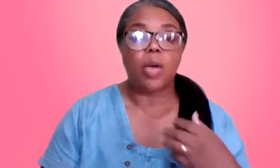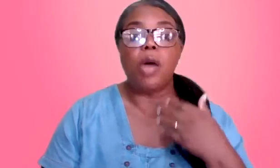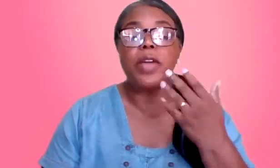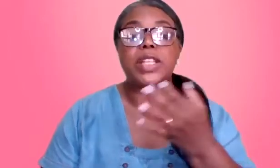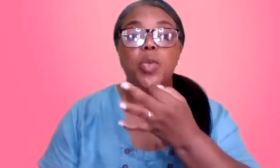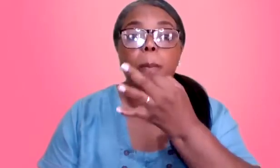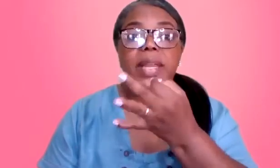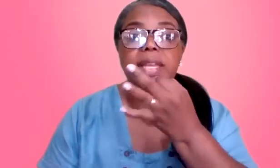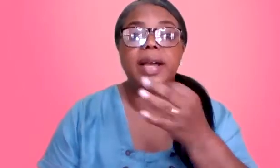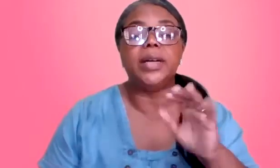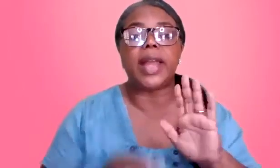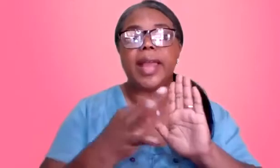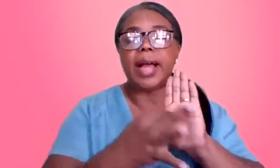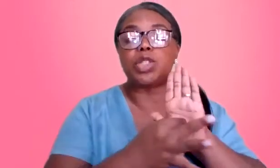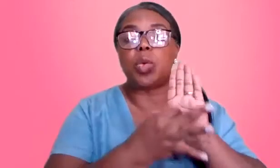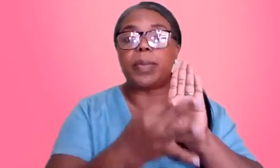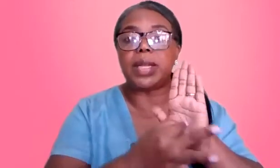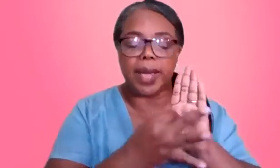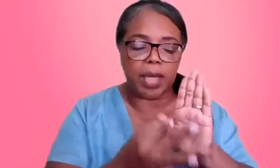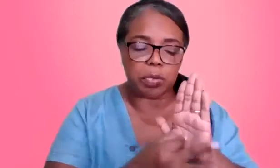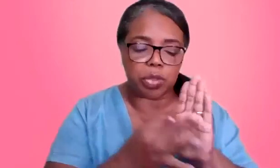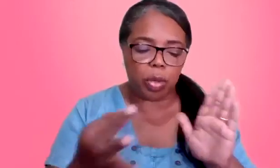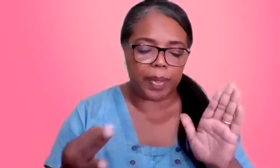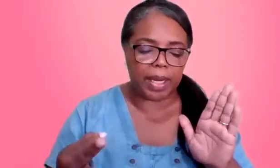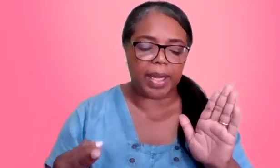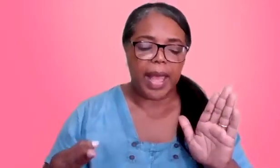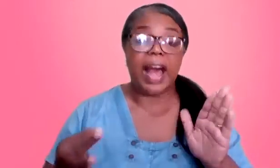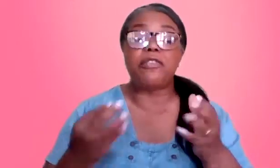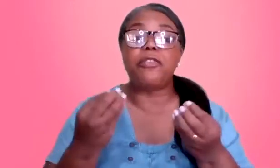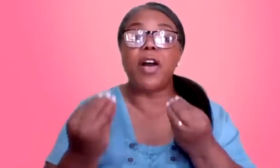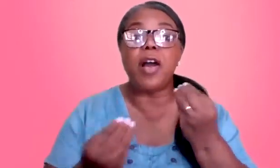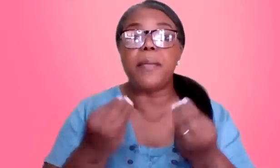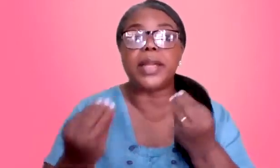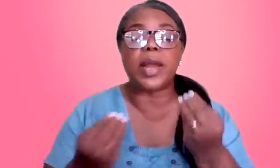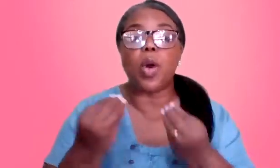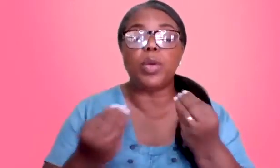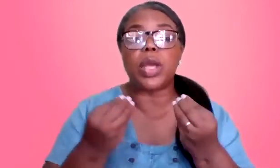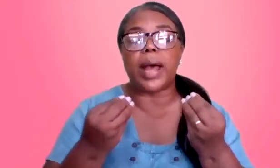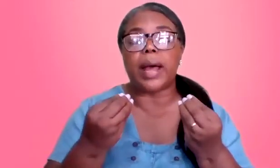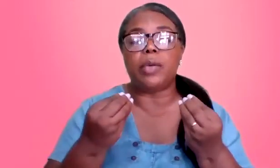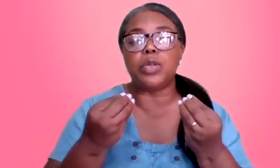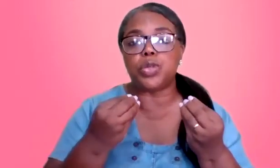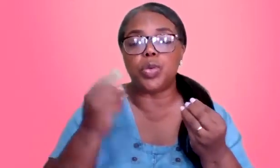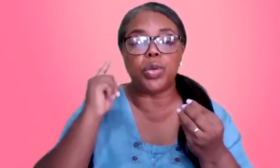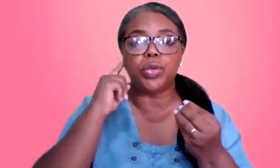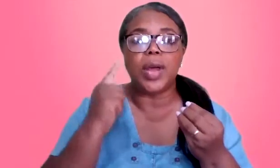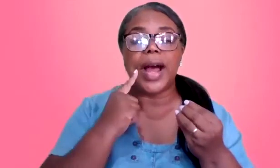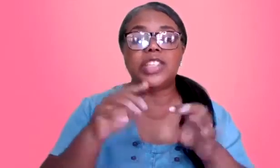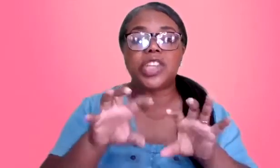qual foi a sua opinião, né? A sua opinião sobre a forma, né? Como que o surdo